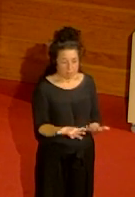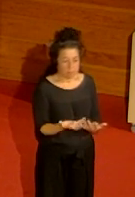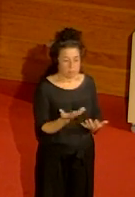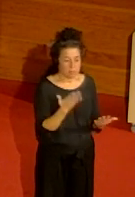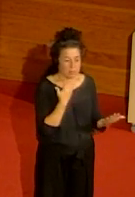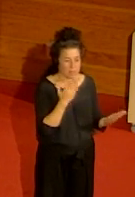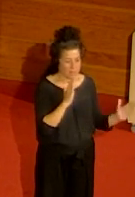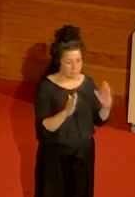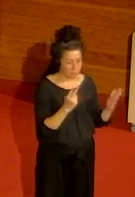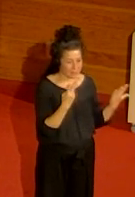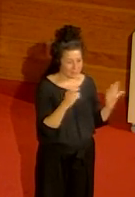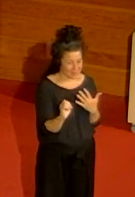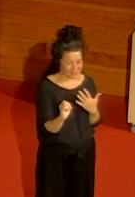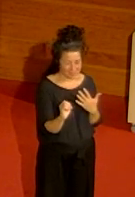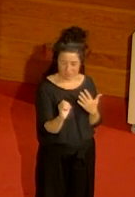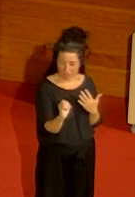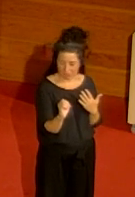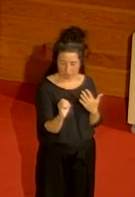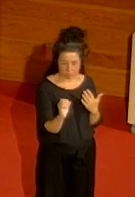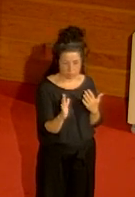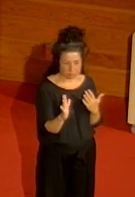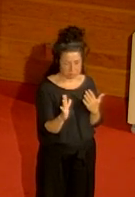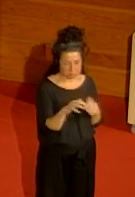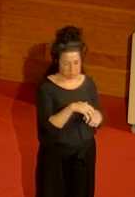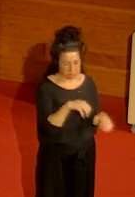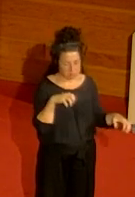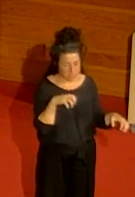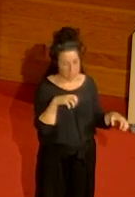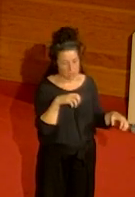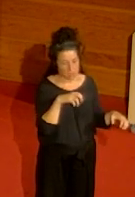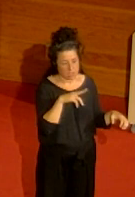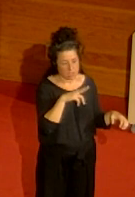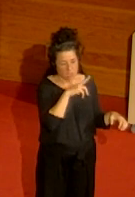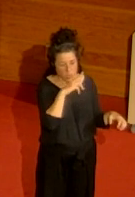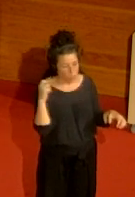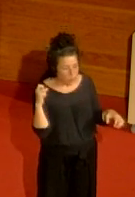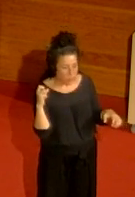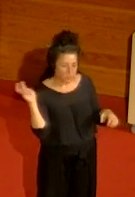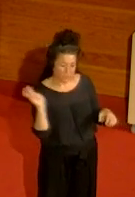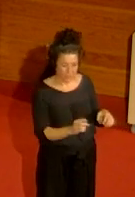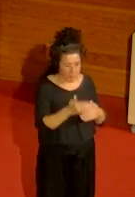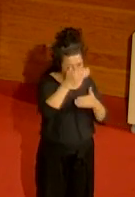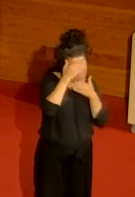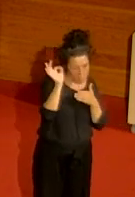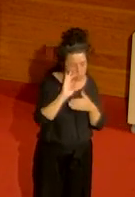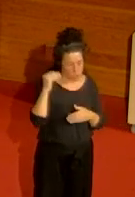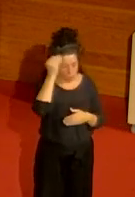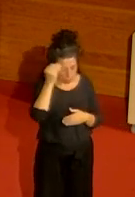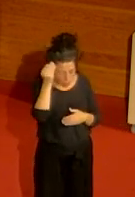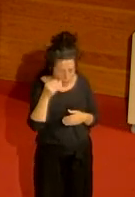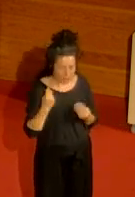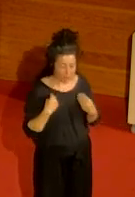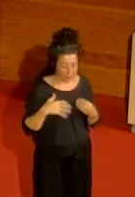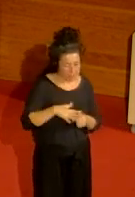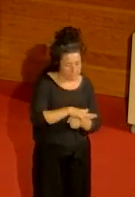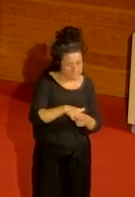que vivían la población que vivía eran judíos mayoritariamente originarios de Marruecos o de túnez y que vivían en los barrios en